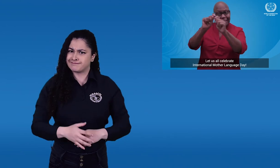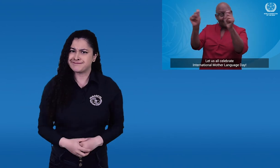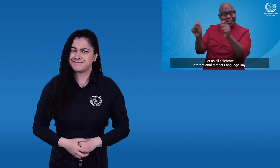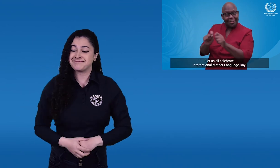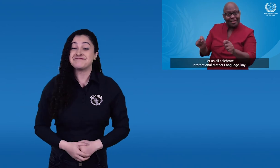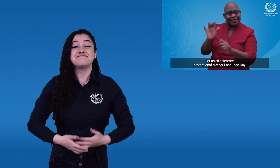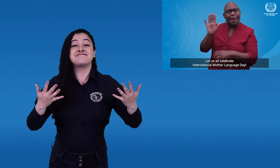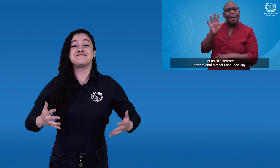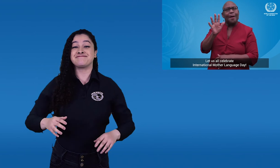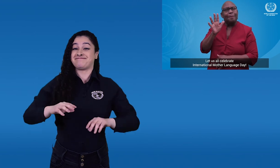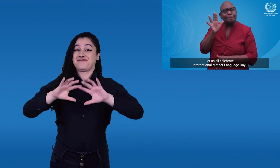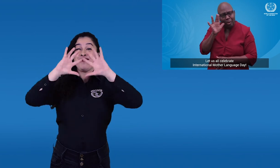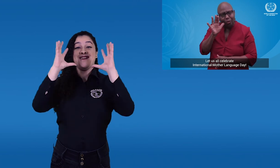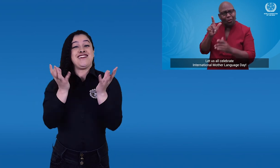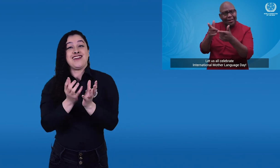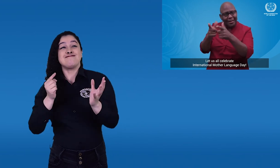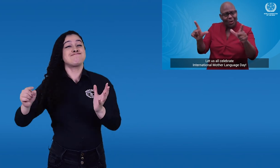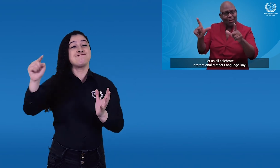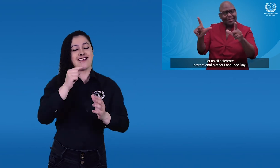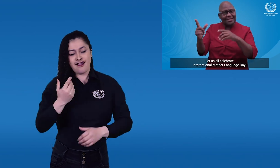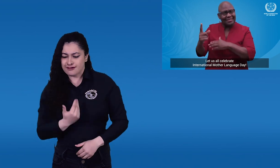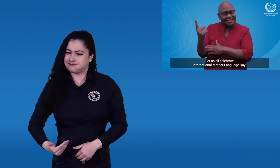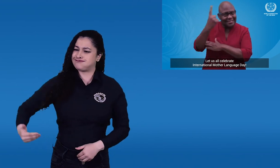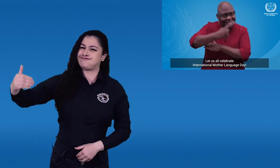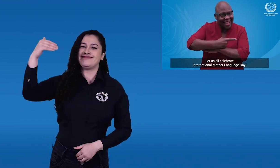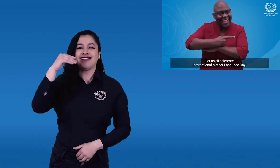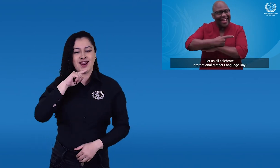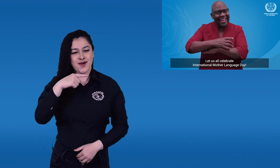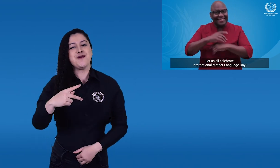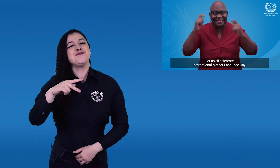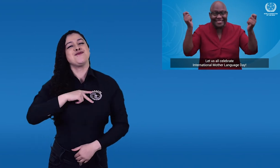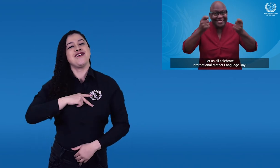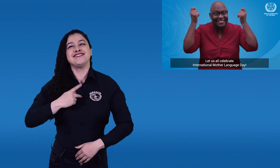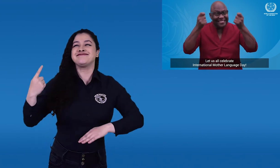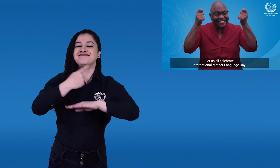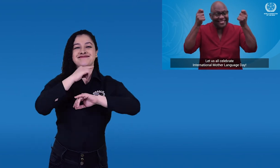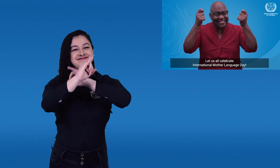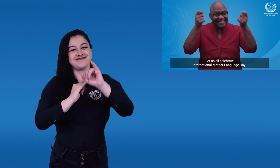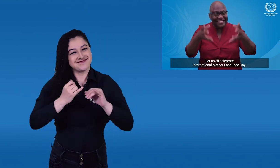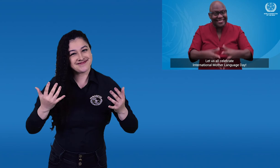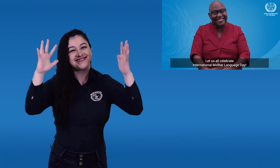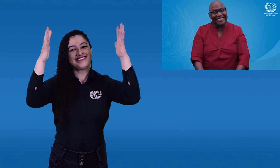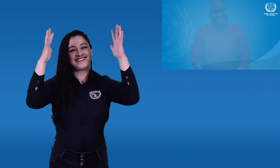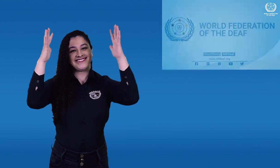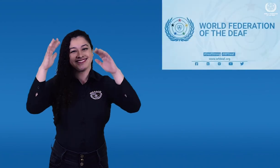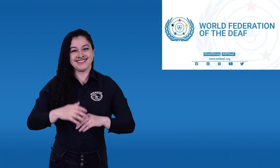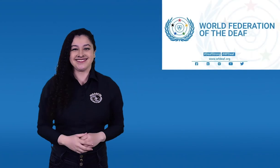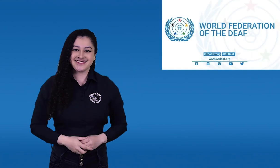vamos todos, celebremos el Día Internacional de la Lengua Materna.